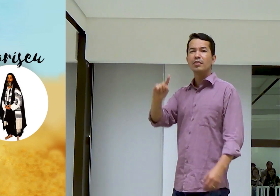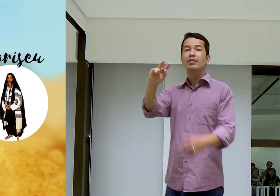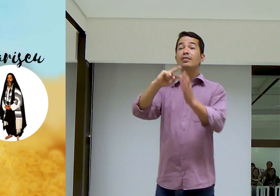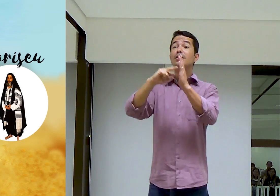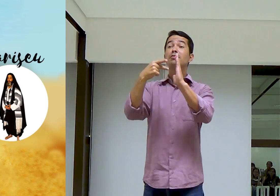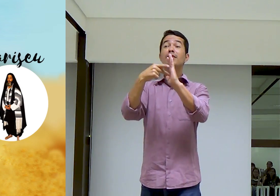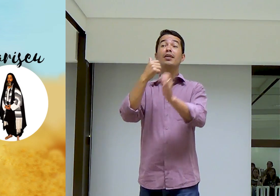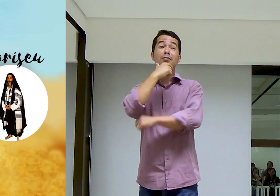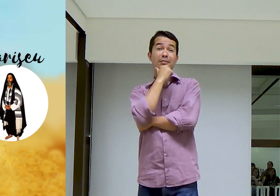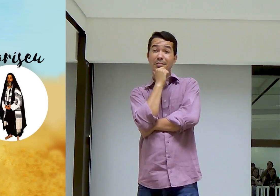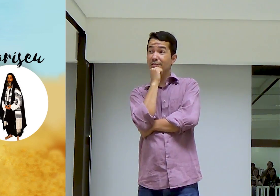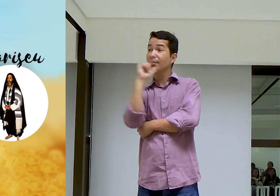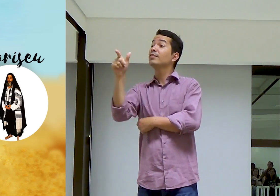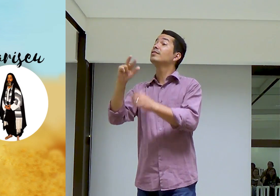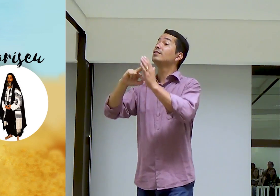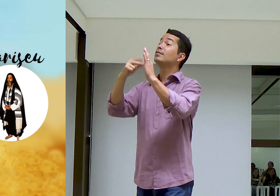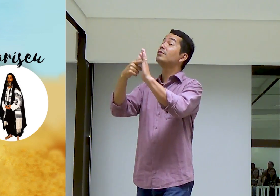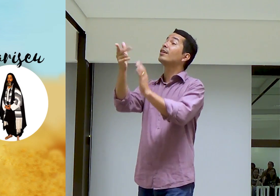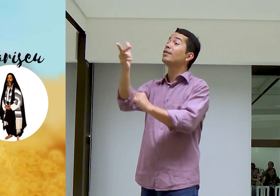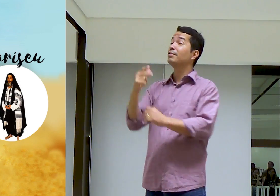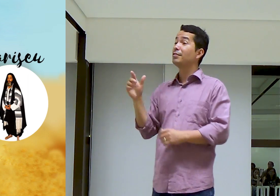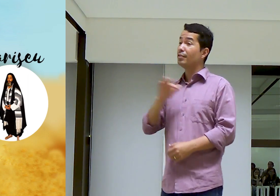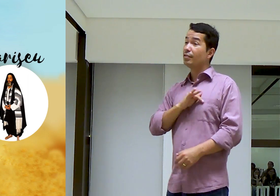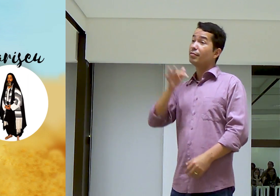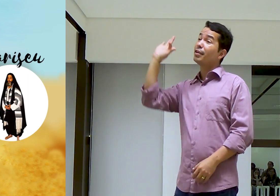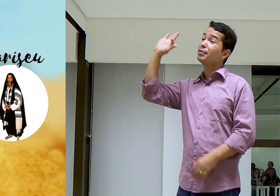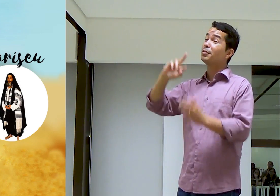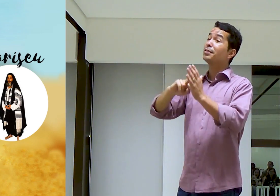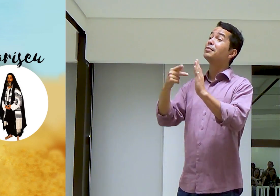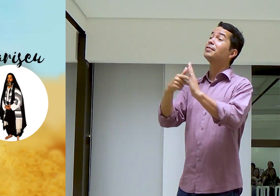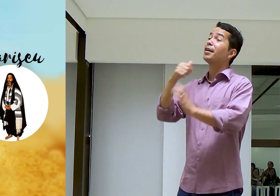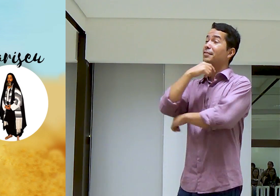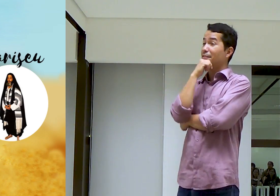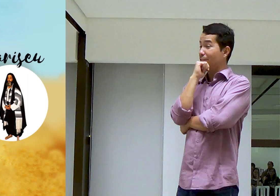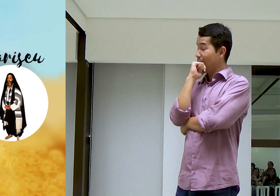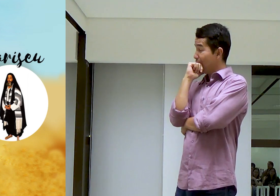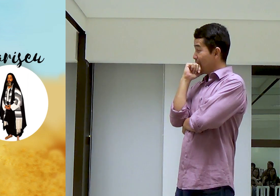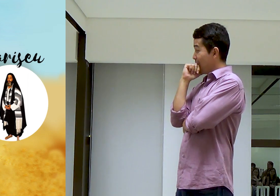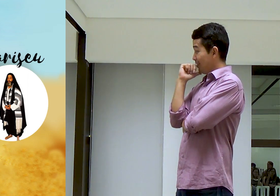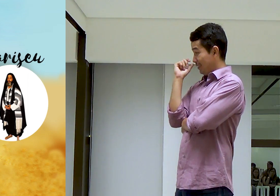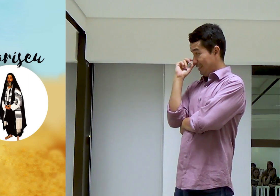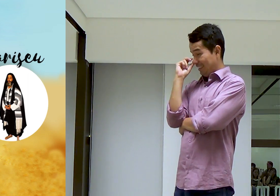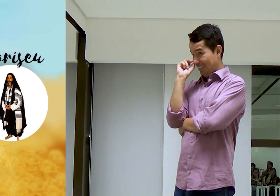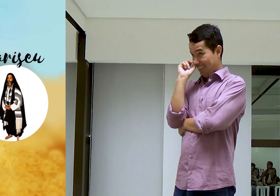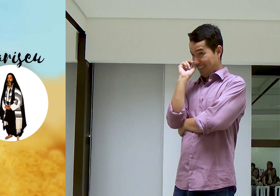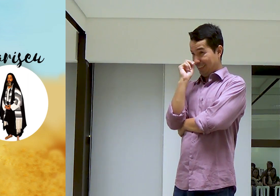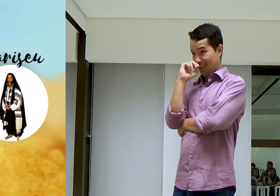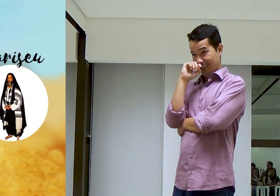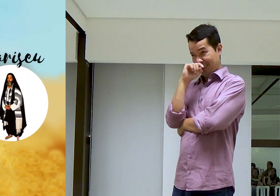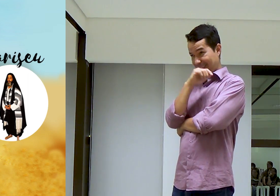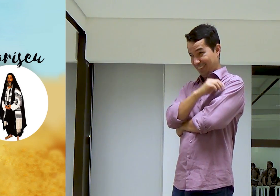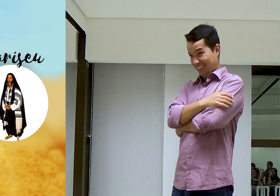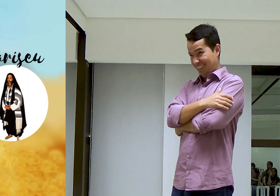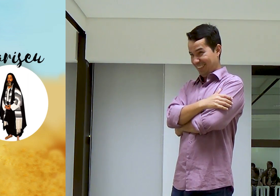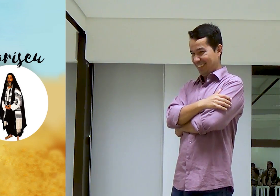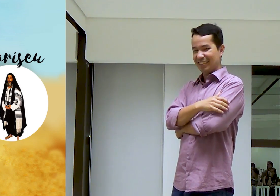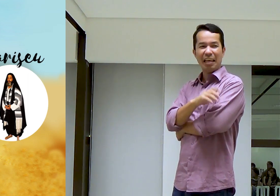palavra. O que, que ele significa? Essa palavra, esse sinal, significa o quê?